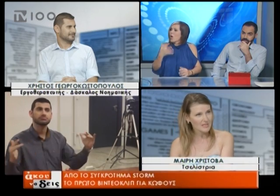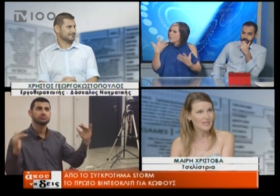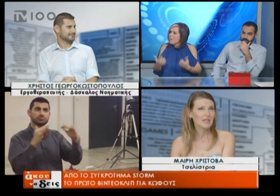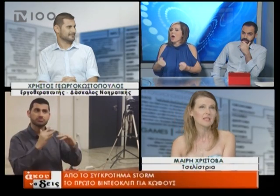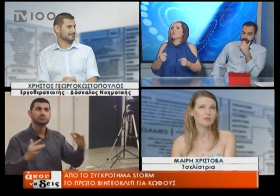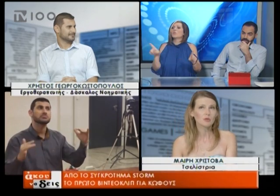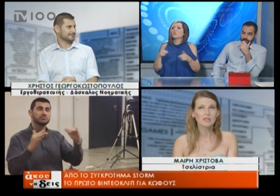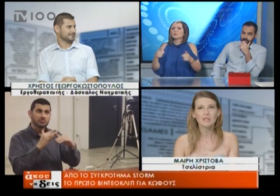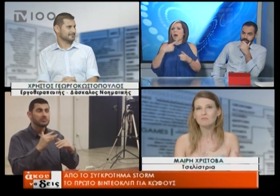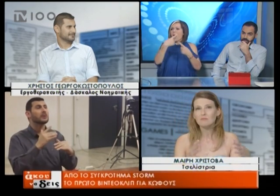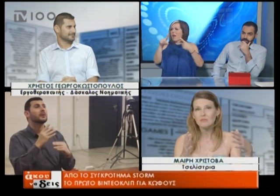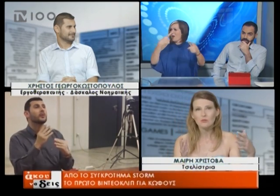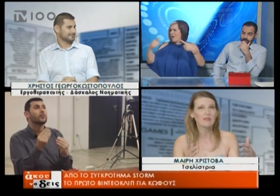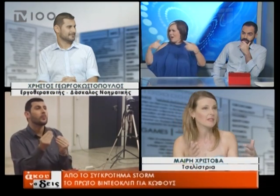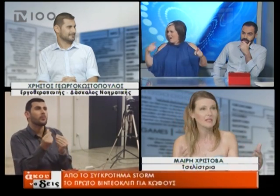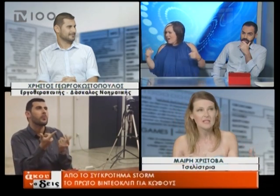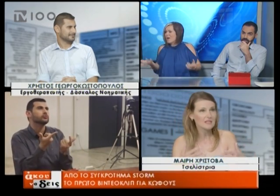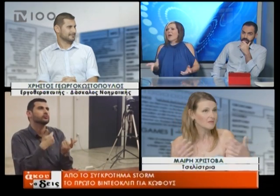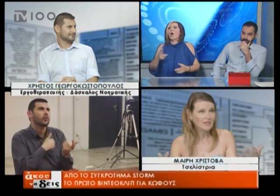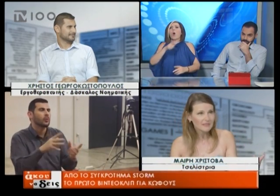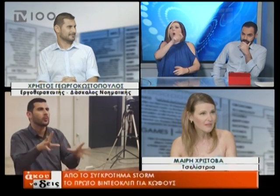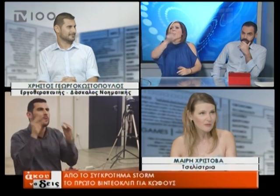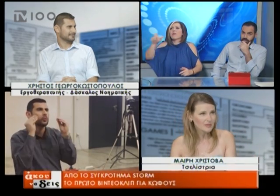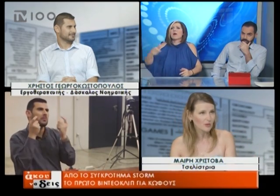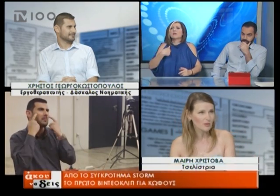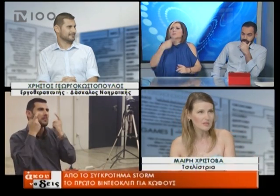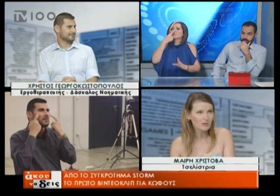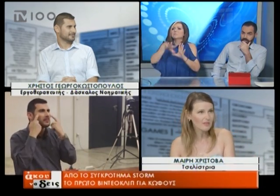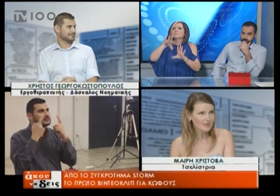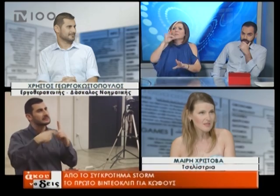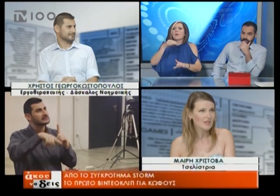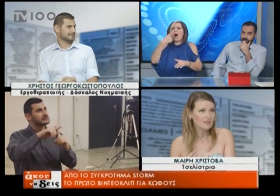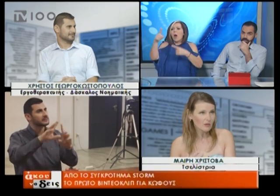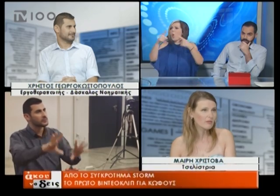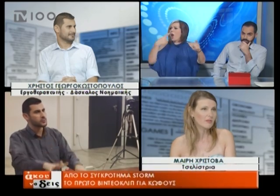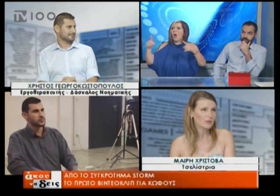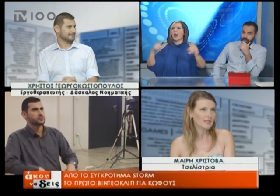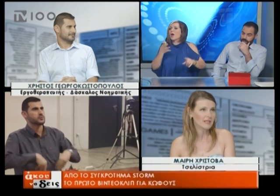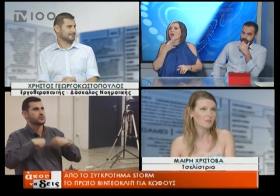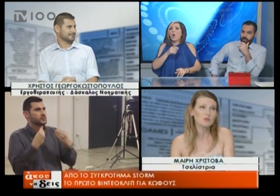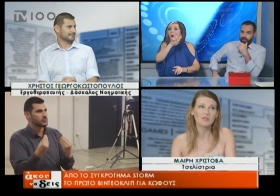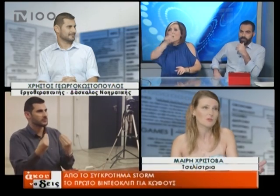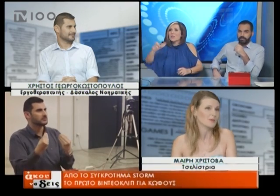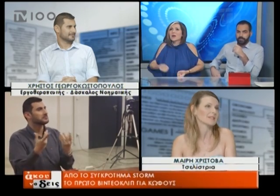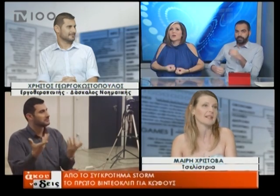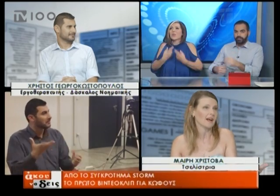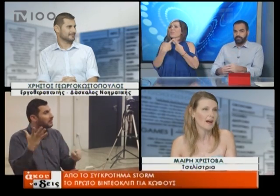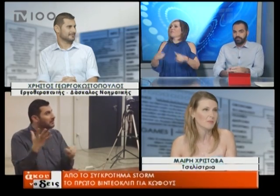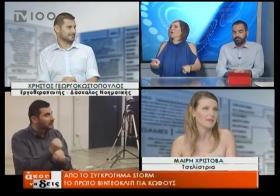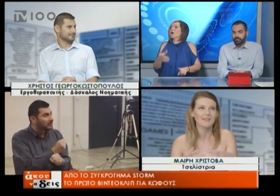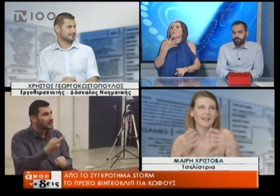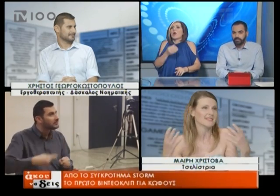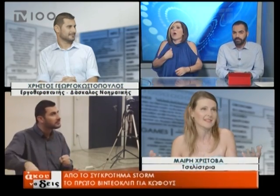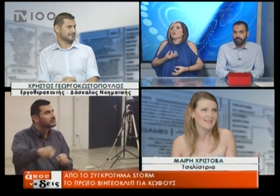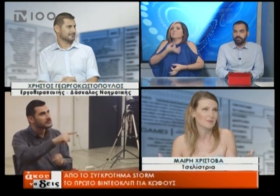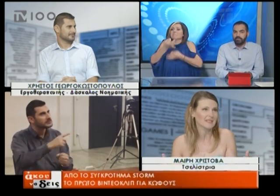μουσικής. Γι' αυτό και στον καθένα αρέσει κάτι διαφορετικό, γιατί ο καθένας τη νιώθει διαφορετικά. Έτσι. Πώς θα εξηγούσαμε την αγάπη